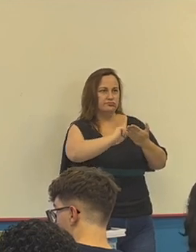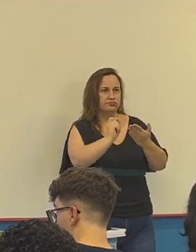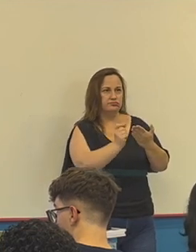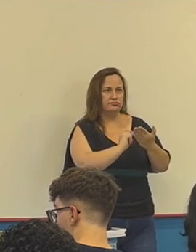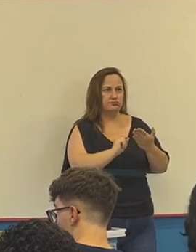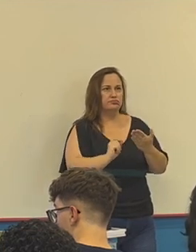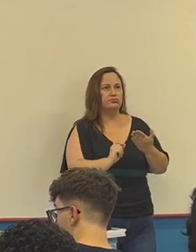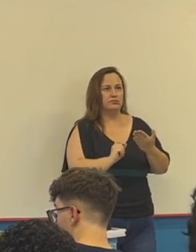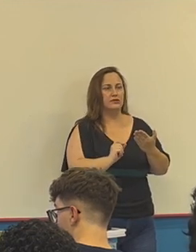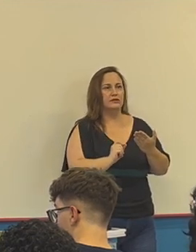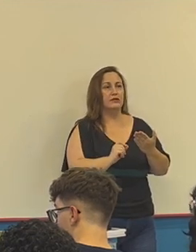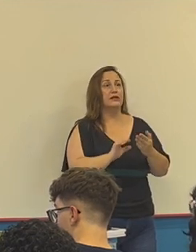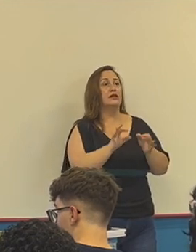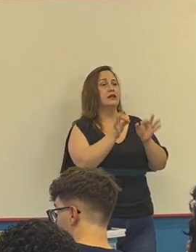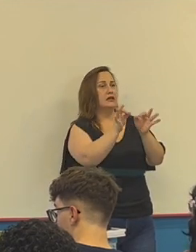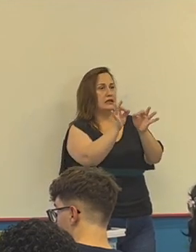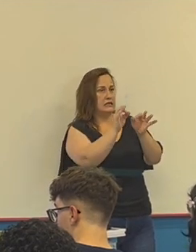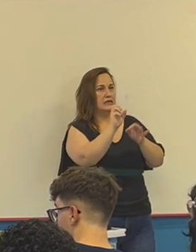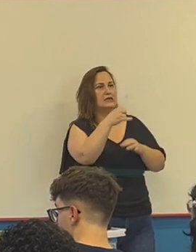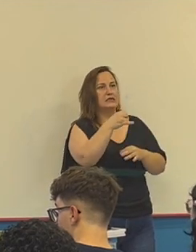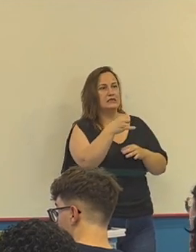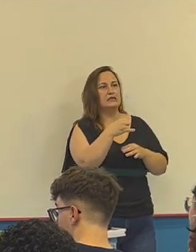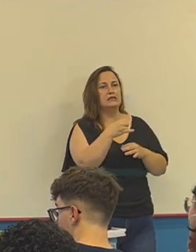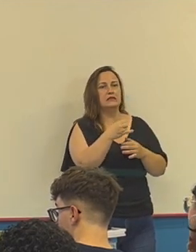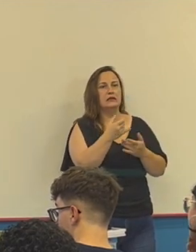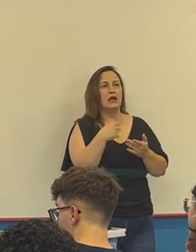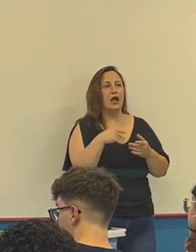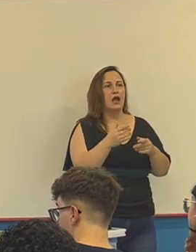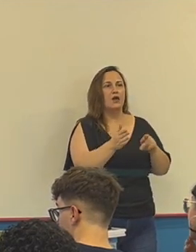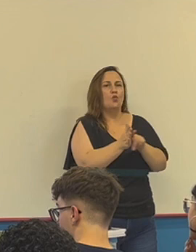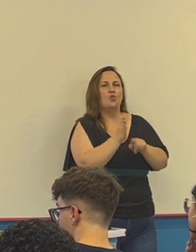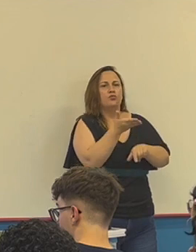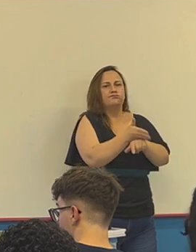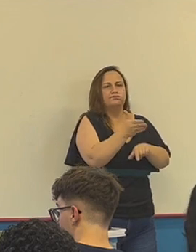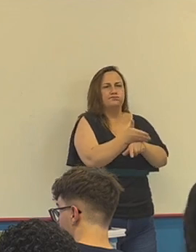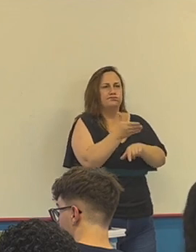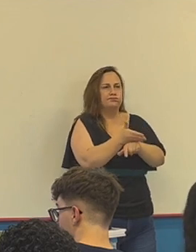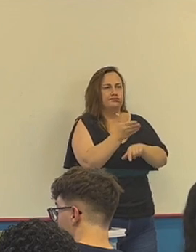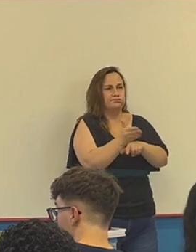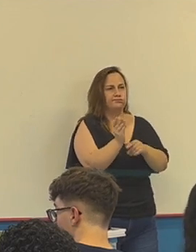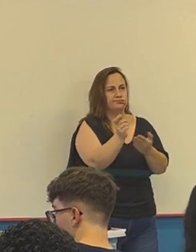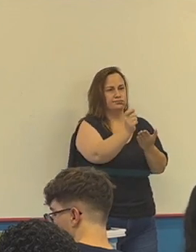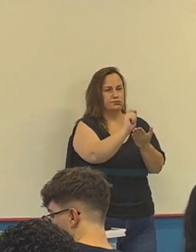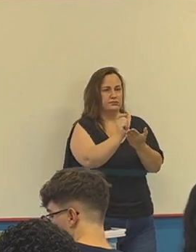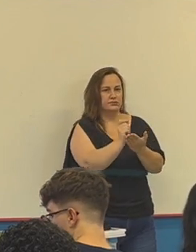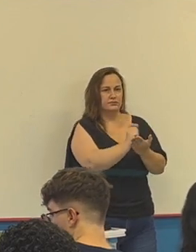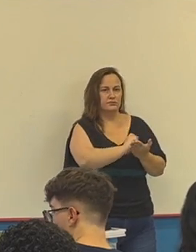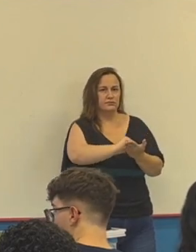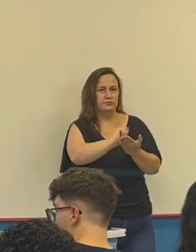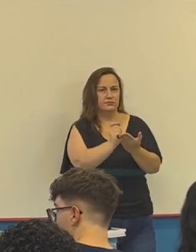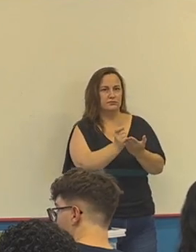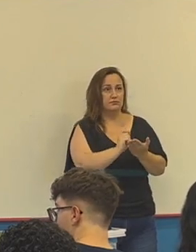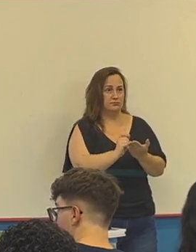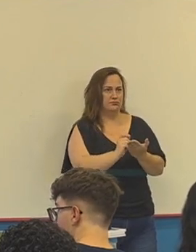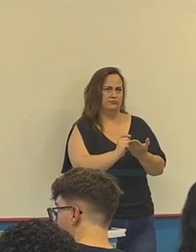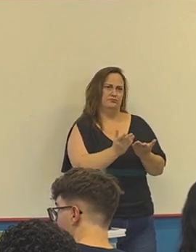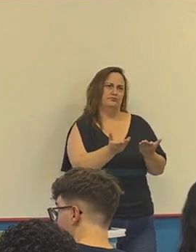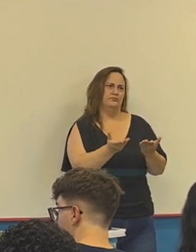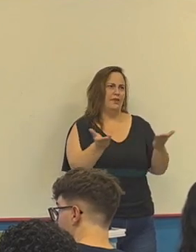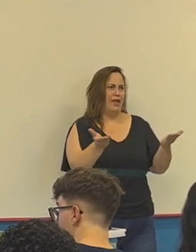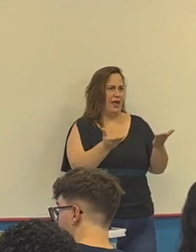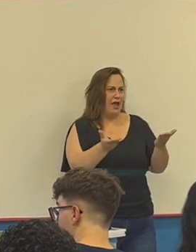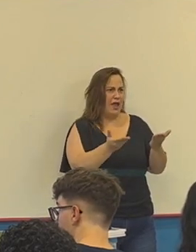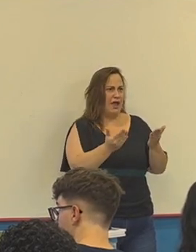Tipo, de prática do traço. De traço de coisa? De desenho. De desenho. Isso é uma coisa muito mais evoluída do que eu...